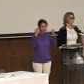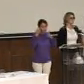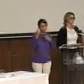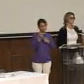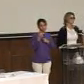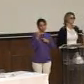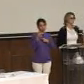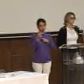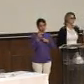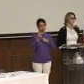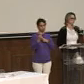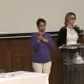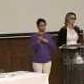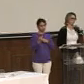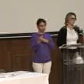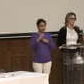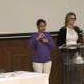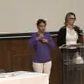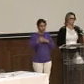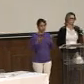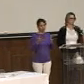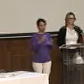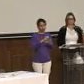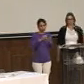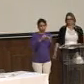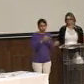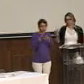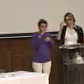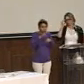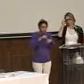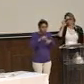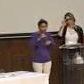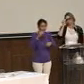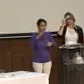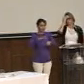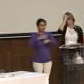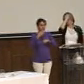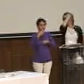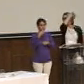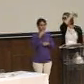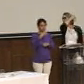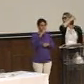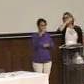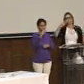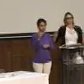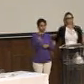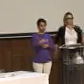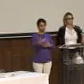compromisso. Aproveitar agora o próximo concurso e trazer para dentro mais 450 novos servidores.